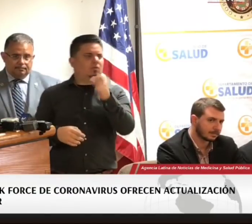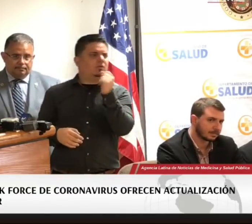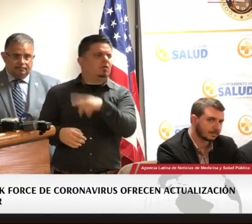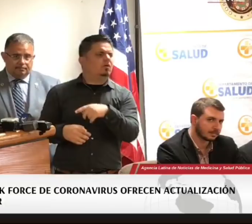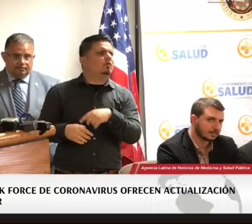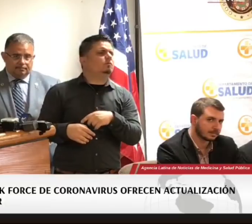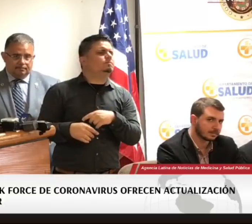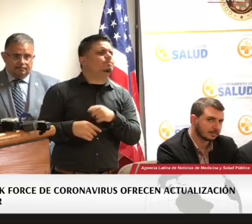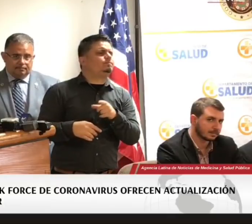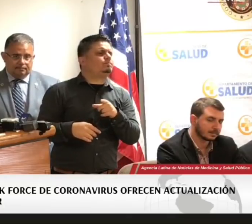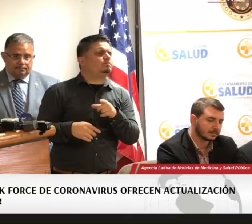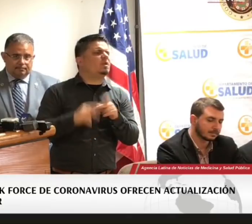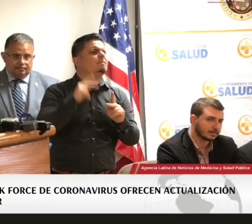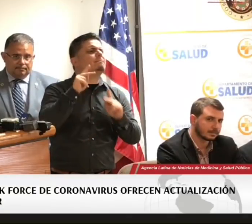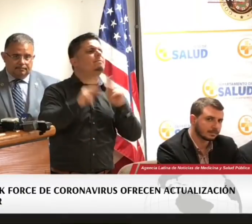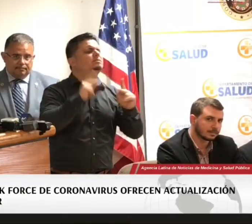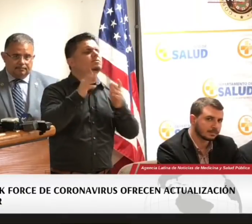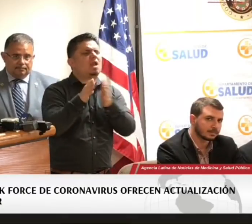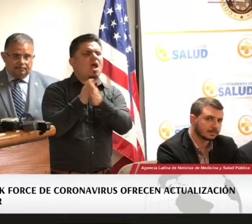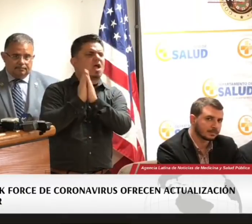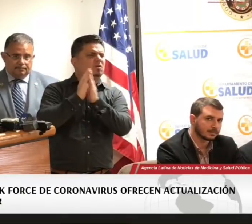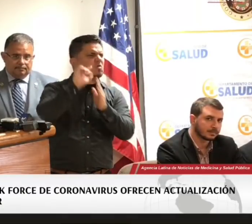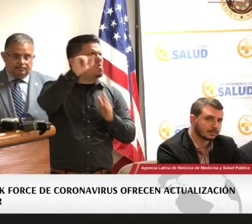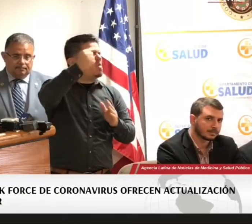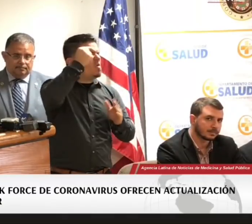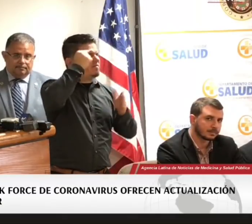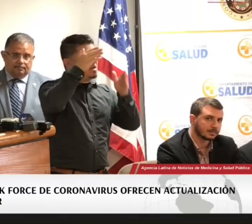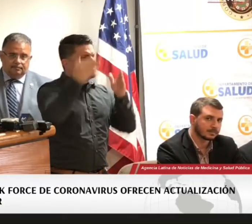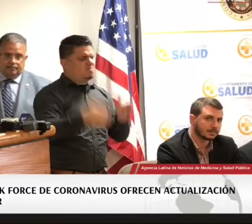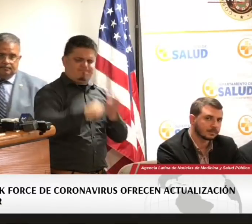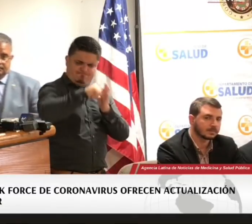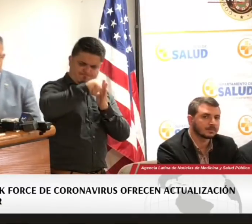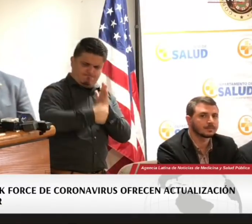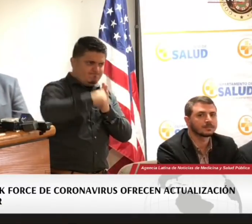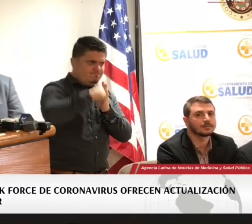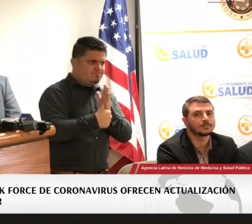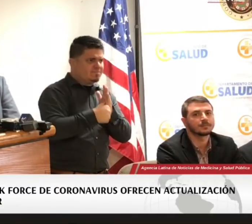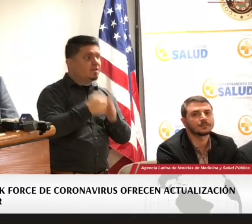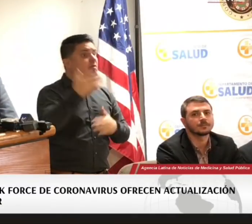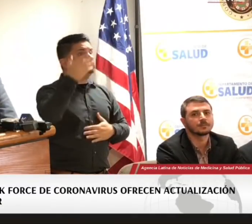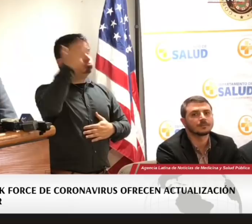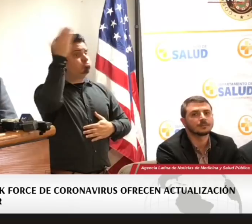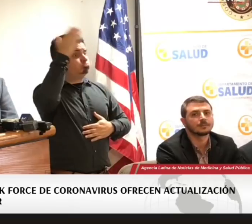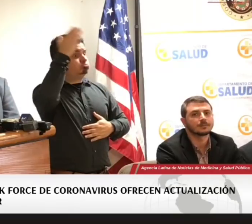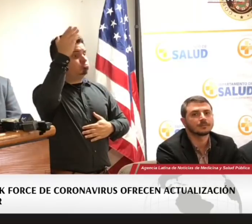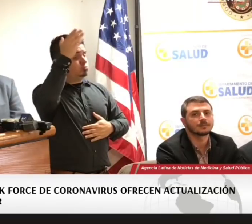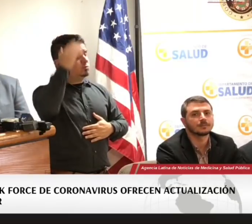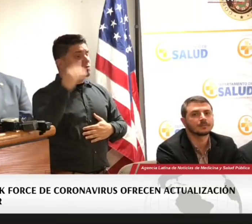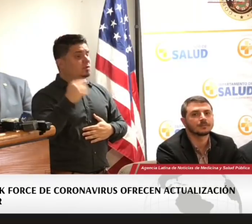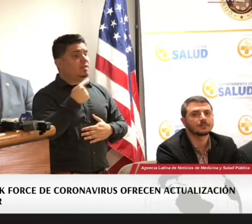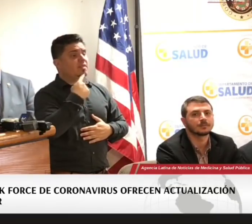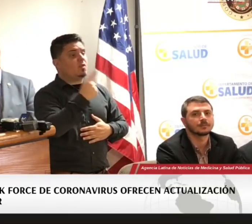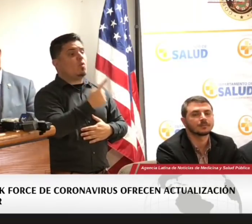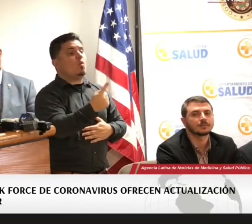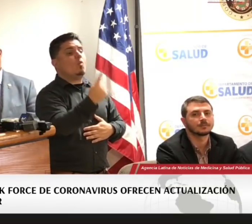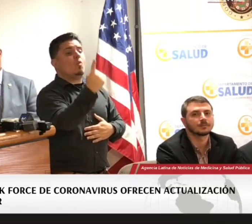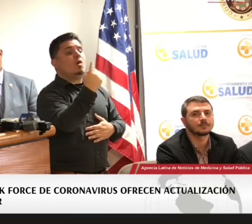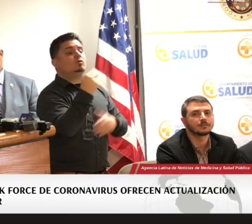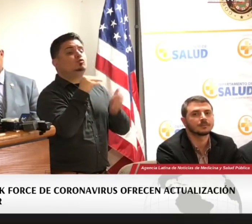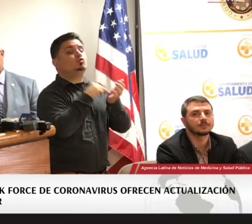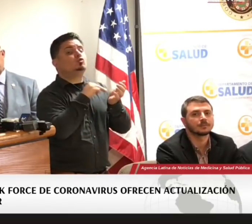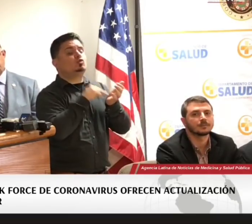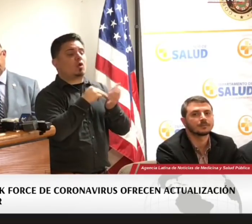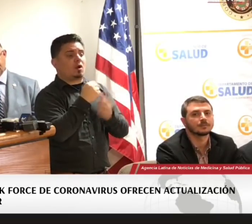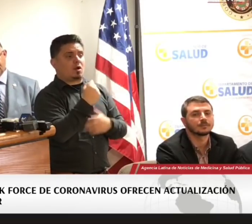pidiendo, porque usted, gobernadora, fue muy enfática ayer en su conferencia de prensa en decir que un médico se había tirado la